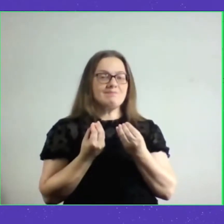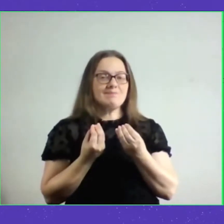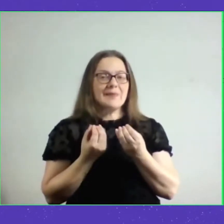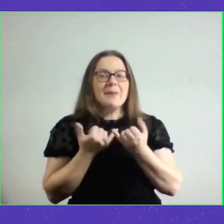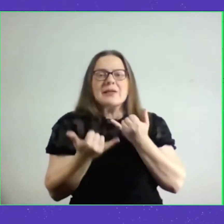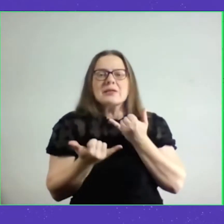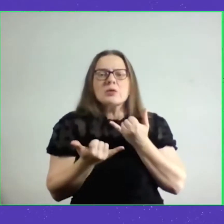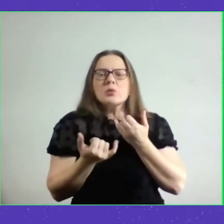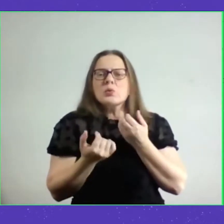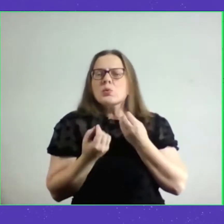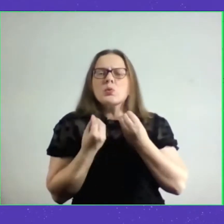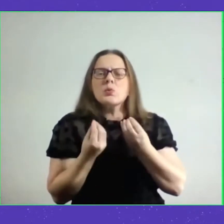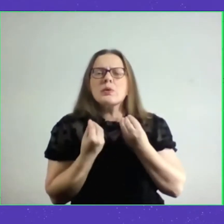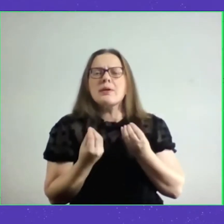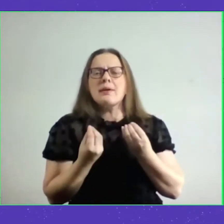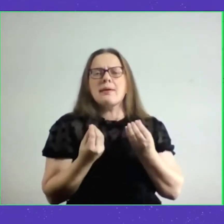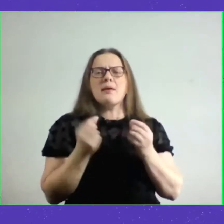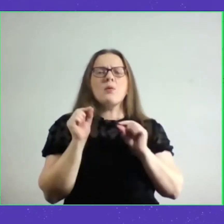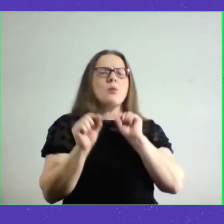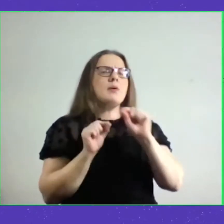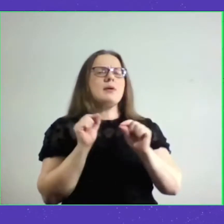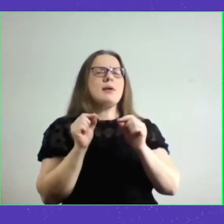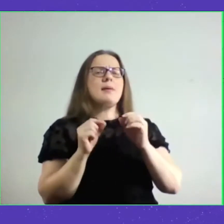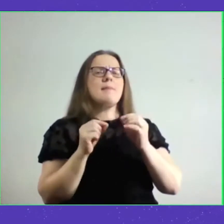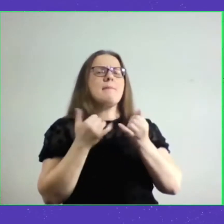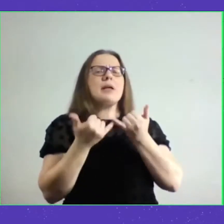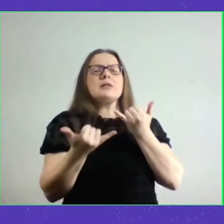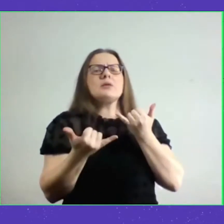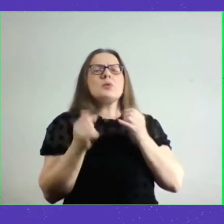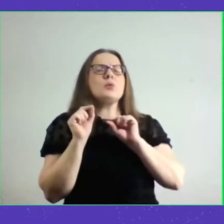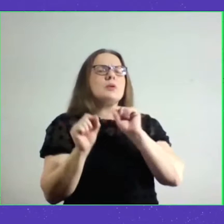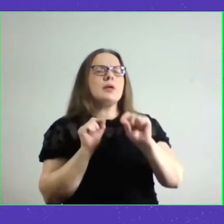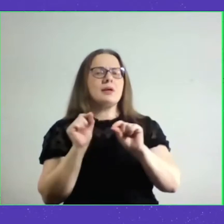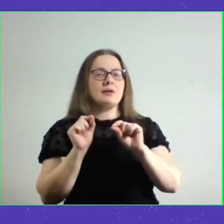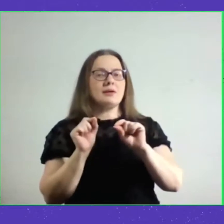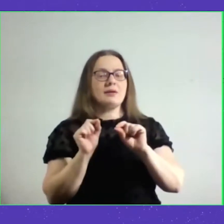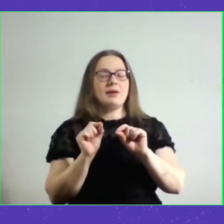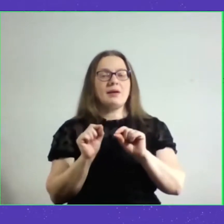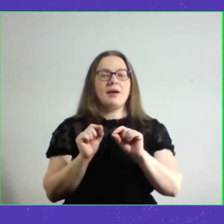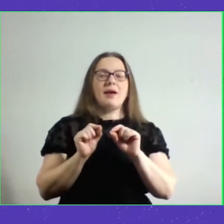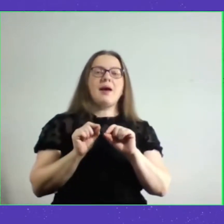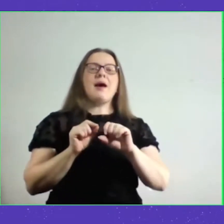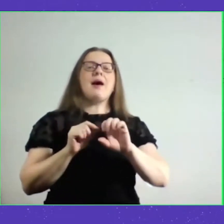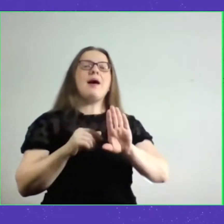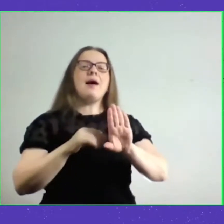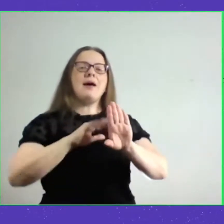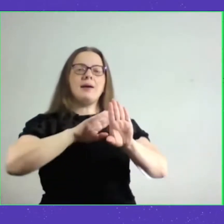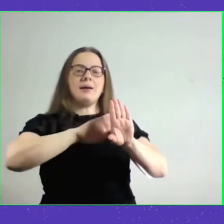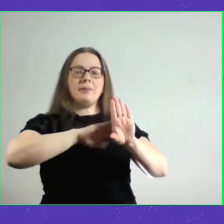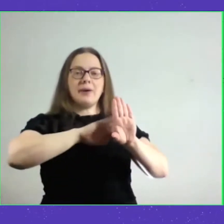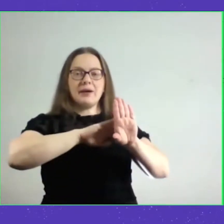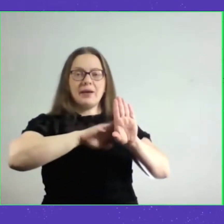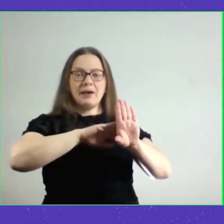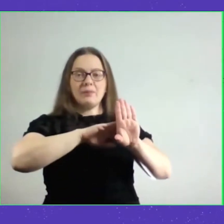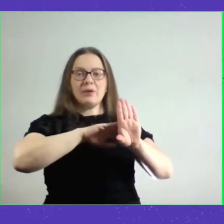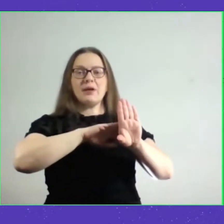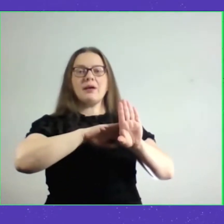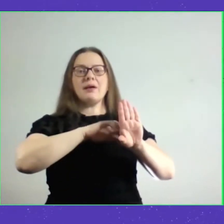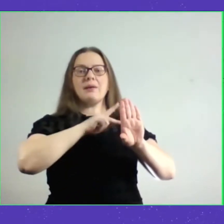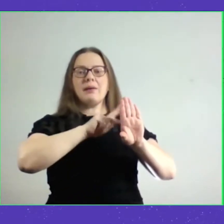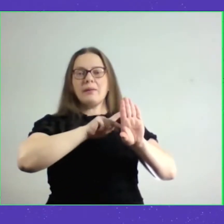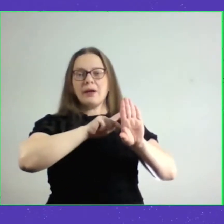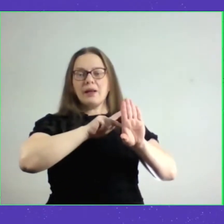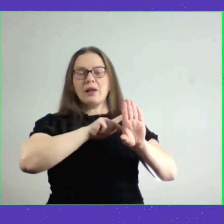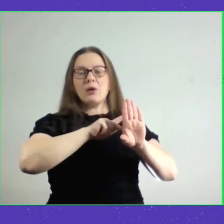algo. Por exemplo, a parábola do trigo e do joio. Ali se parece muito o trigo